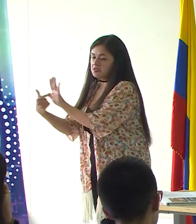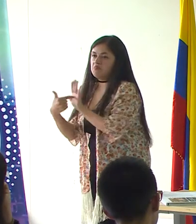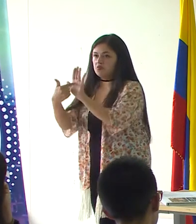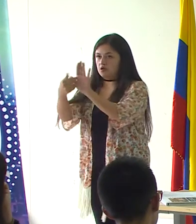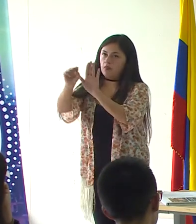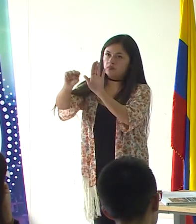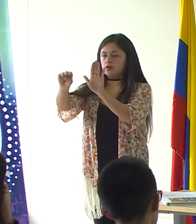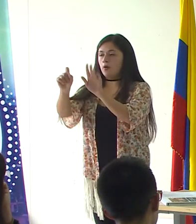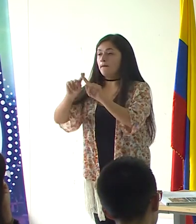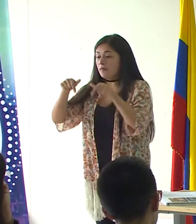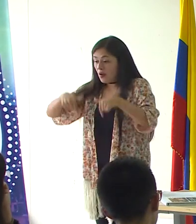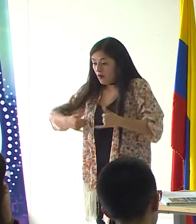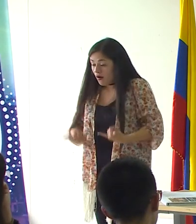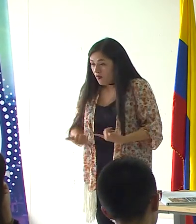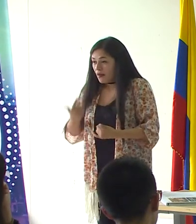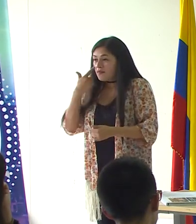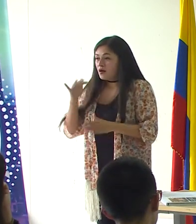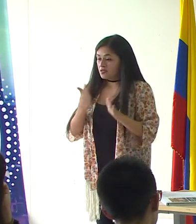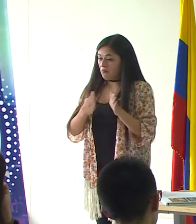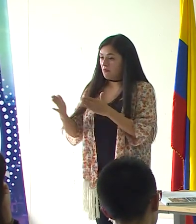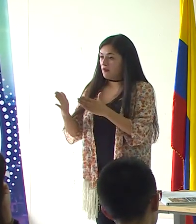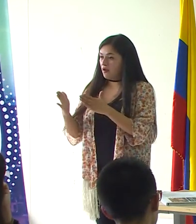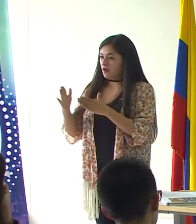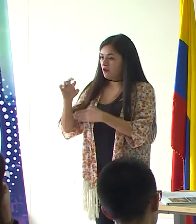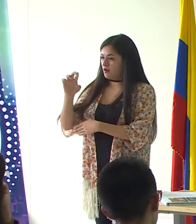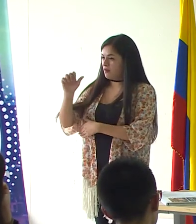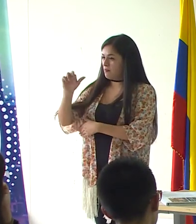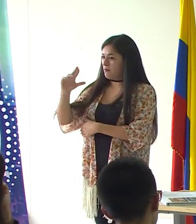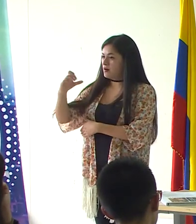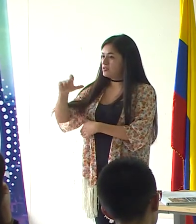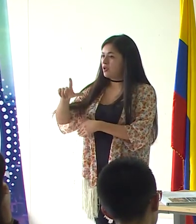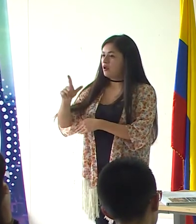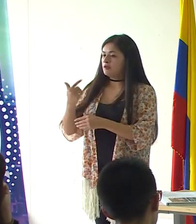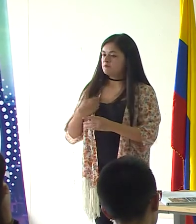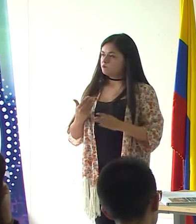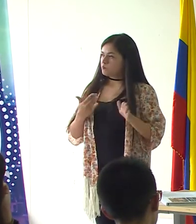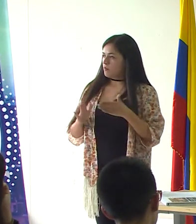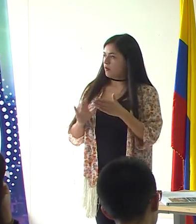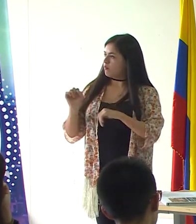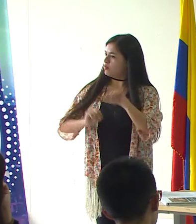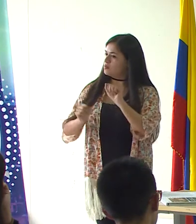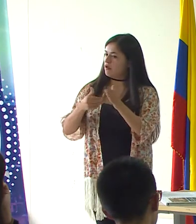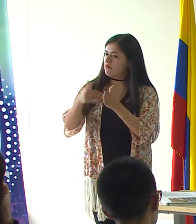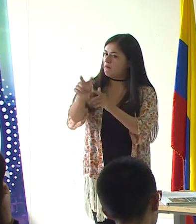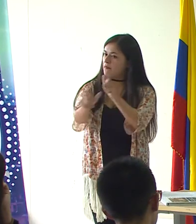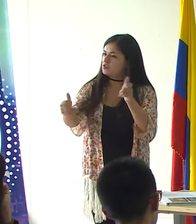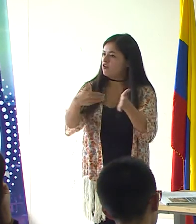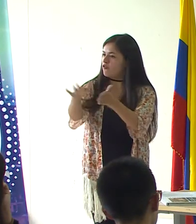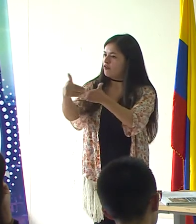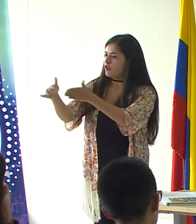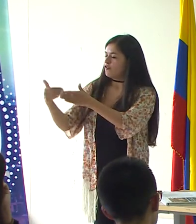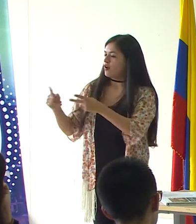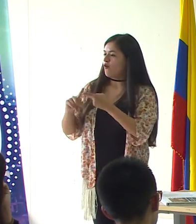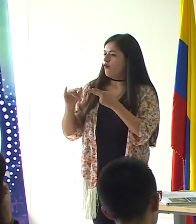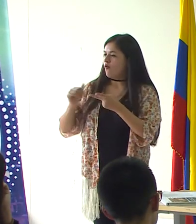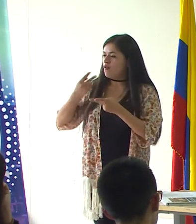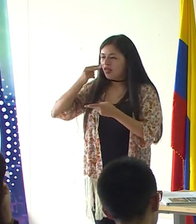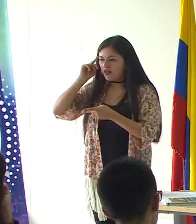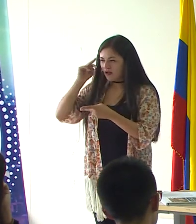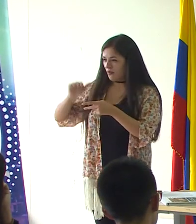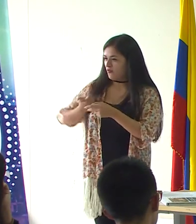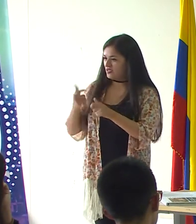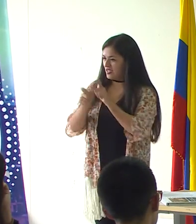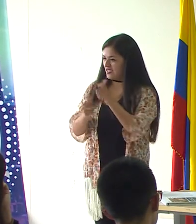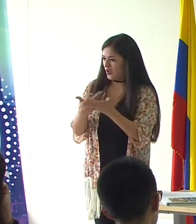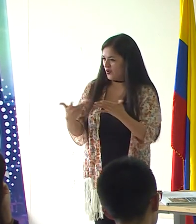sacar a los propietarios sacar a los inquilinos arrendatarios pero en su esencia digamos que el plan parcial lo que busca básicamente